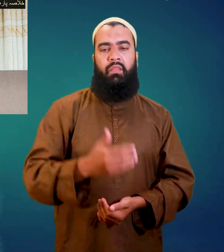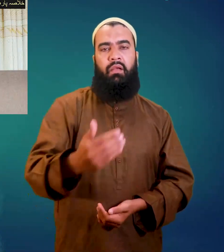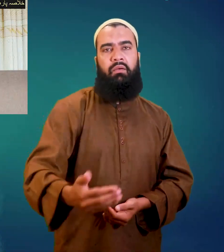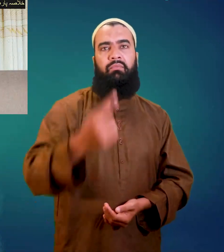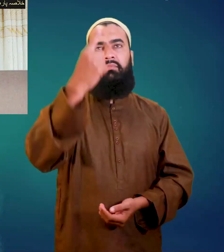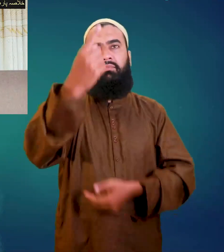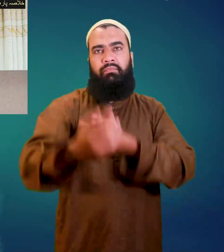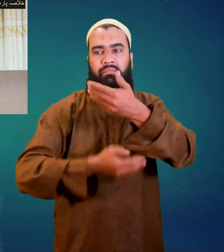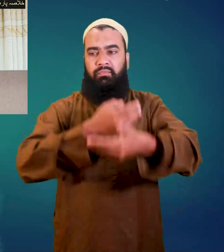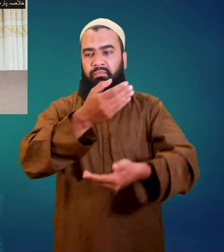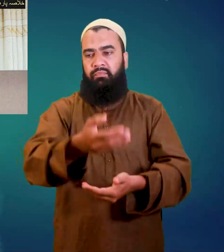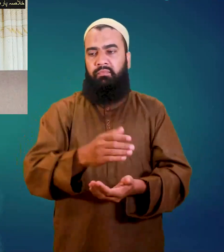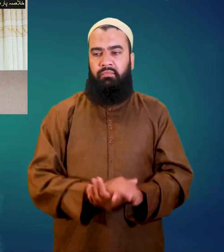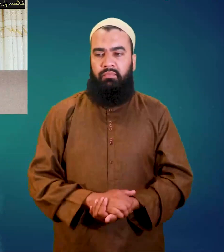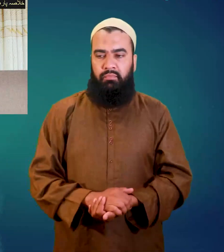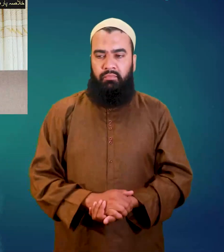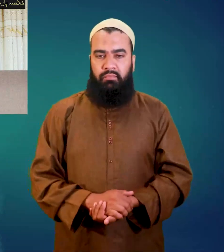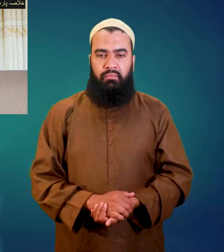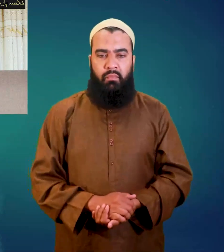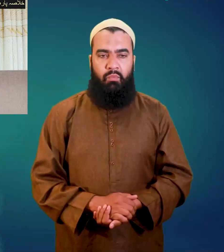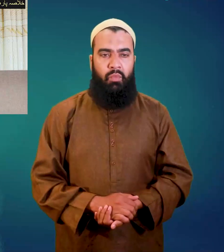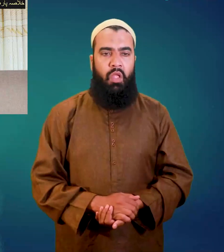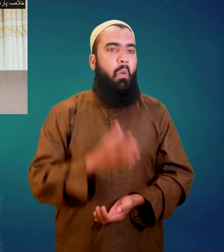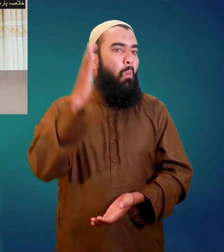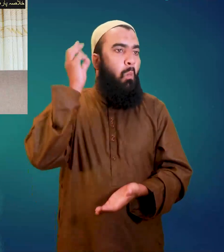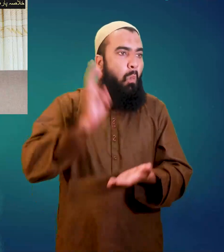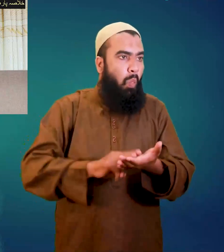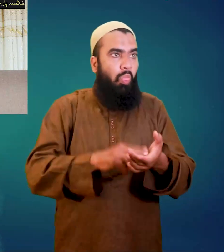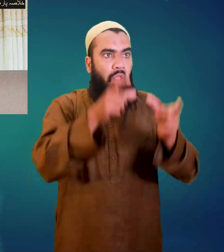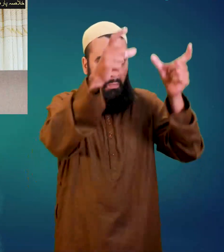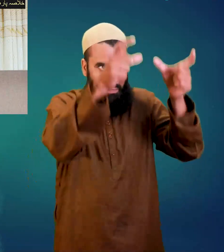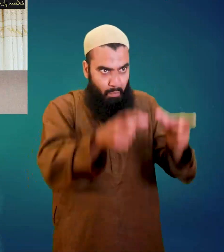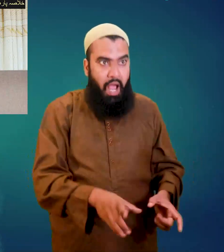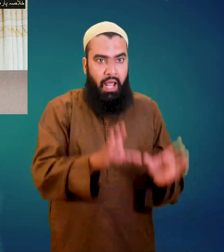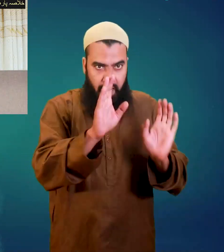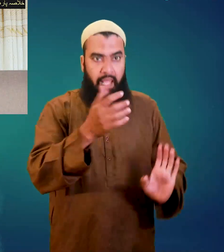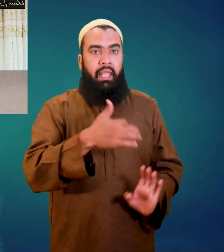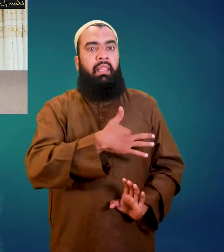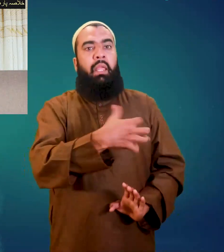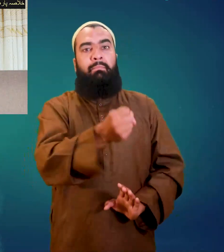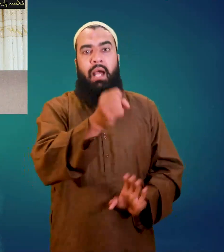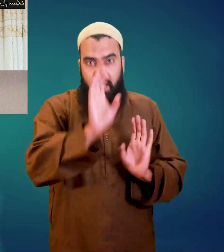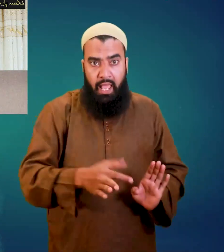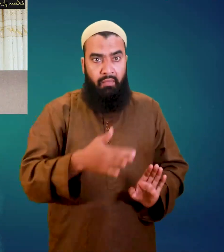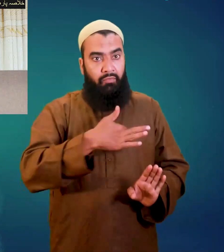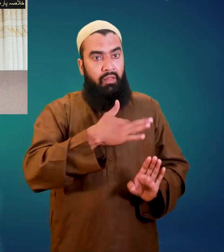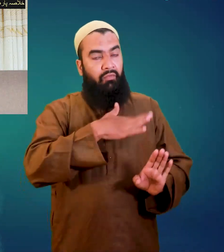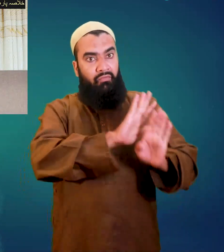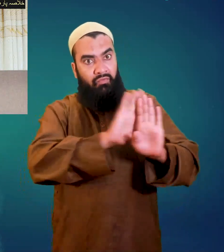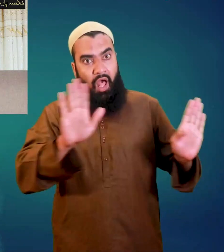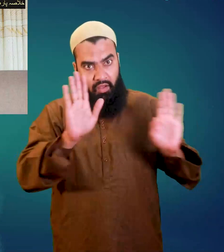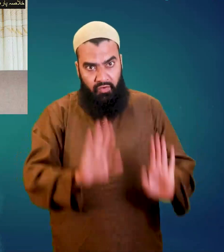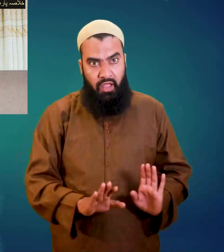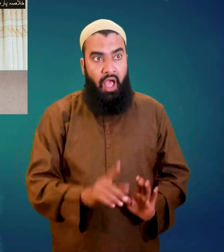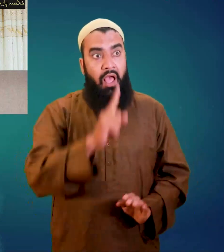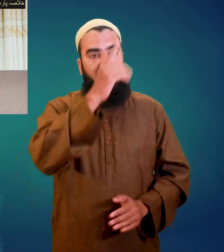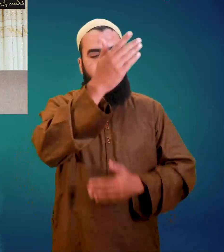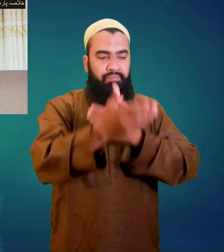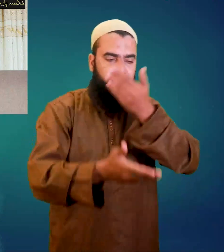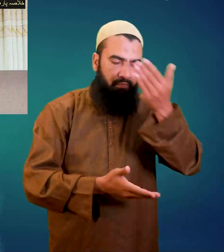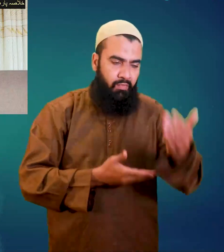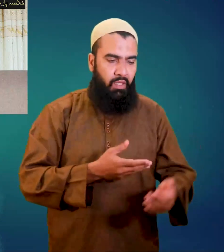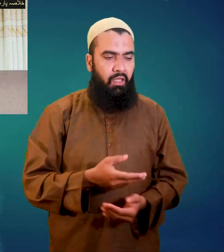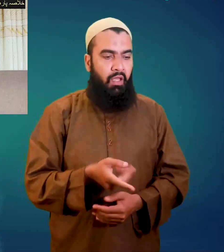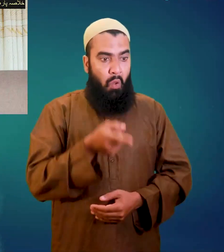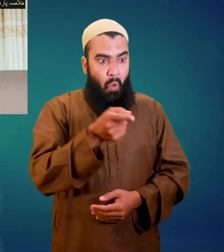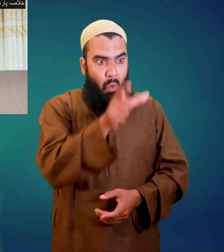ایمان والوں اور عمل صالح والوں سے یہ وعدہ کیا کہ اللہ انہیں زمین میں خلافت عطا فرمائے گا، جس طرح کہ اللہ نے